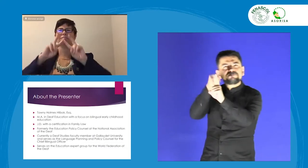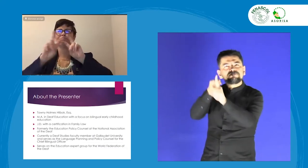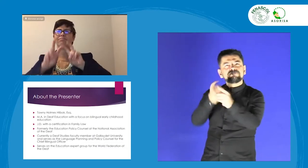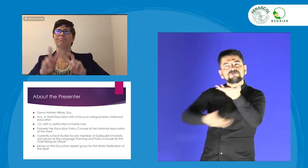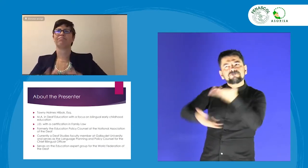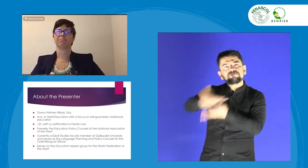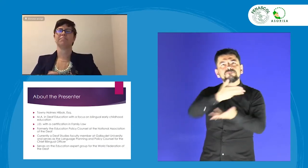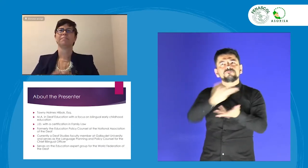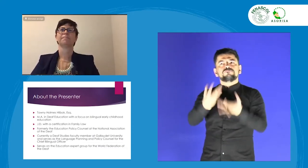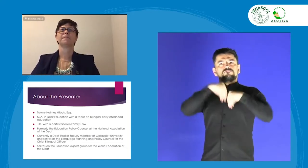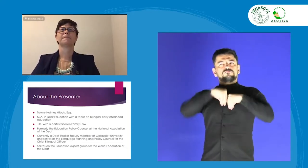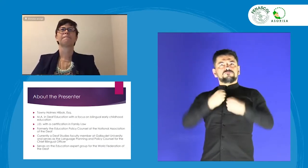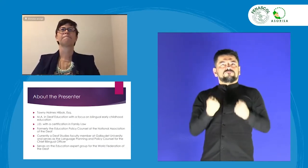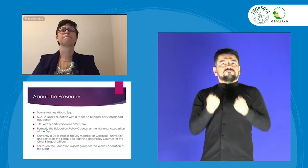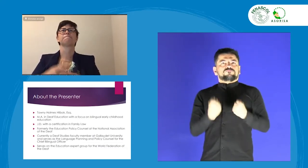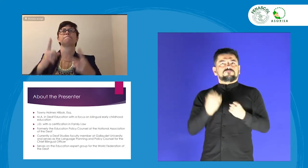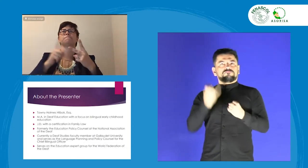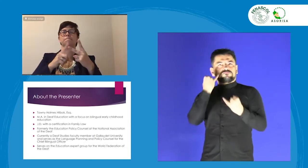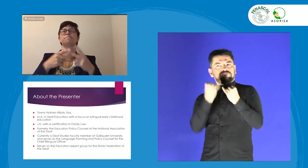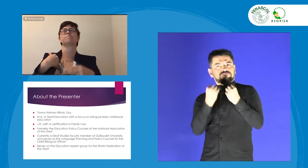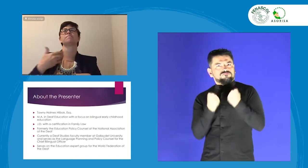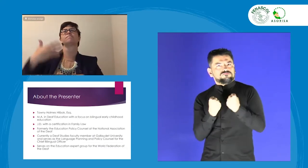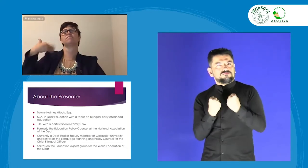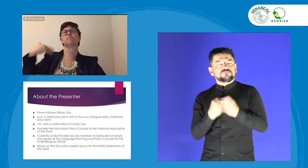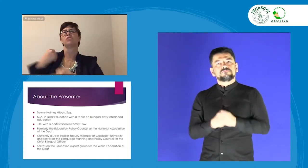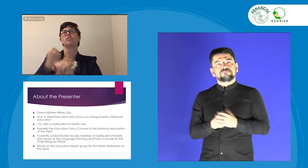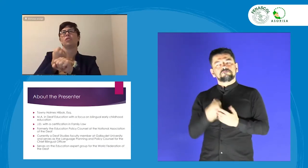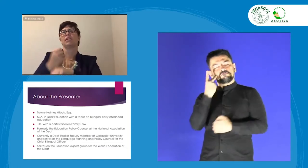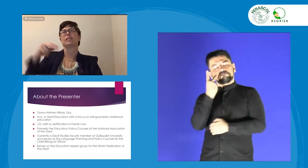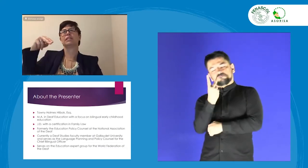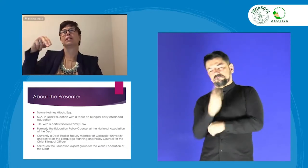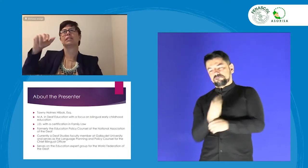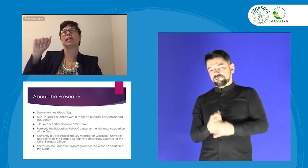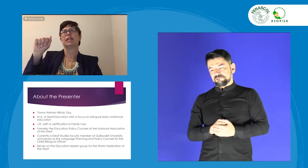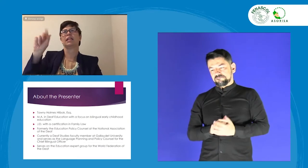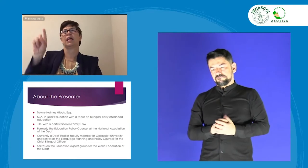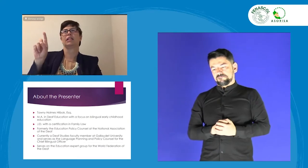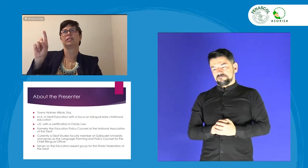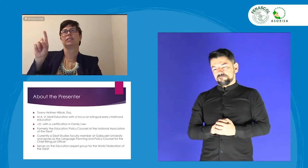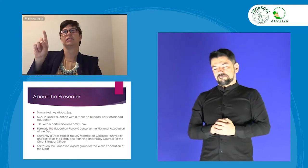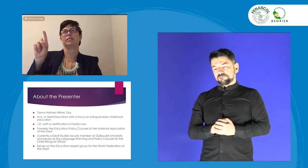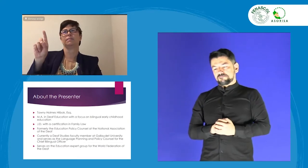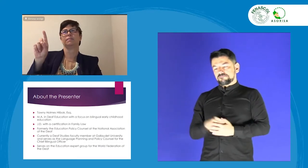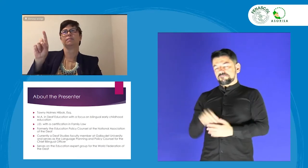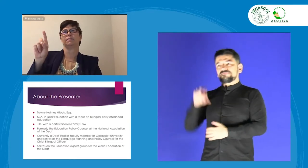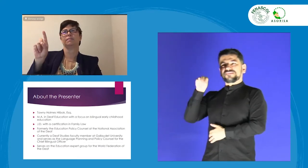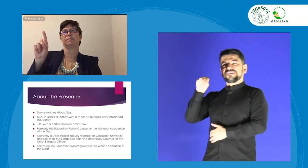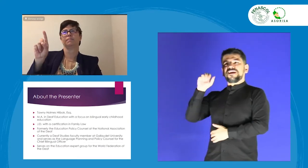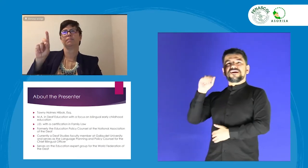y estamos hablando acerca de esa construcción de identidad de la persona sorda en Gallaudet.